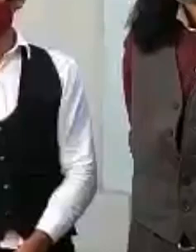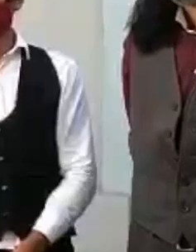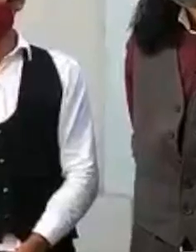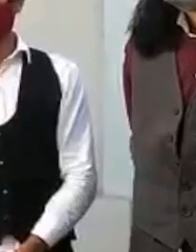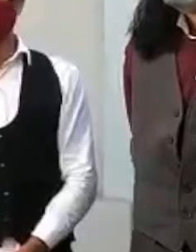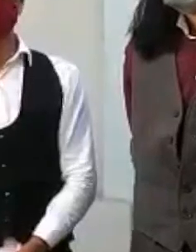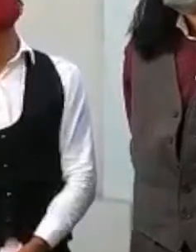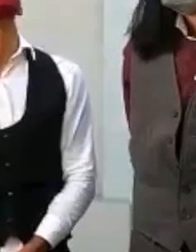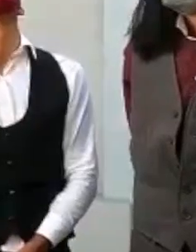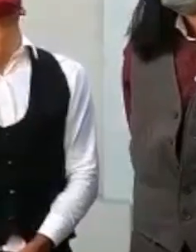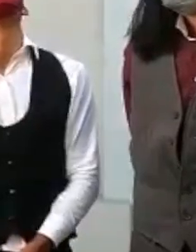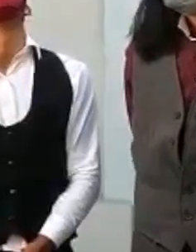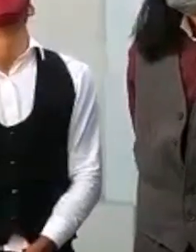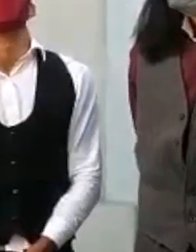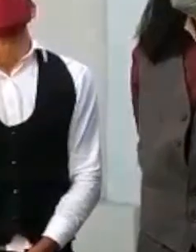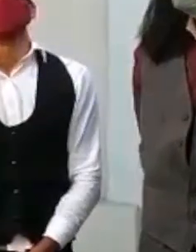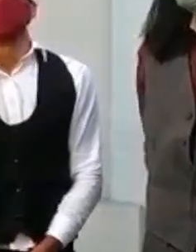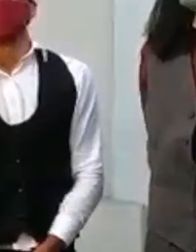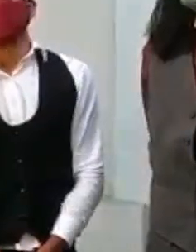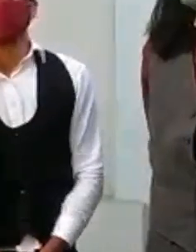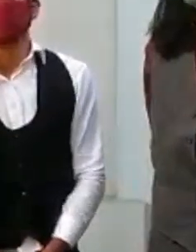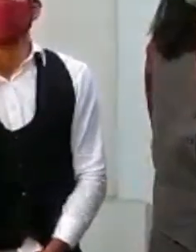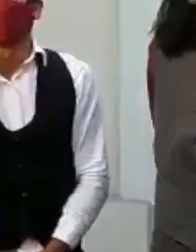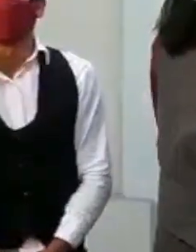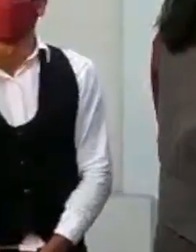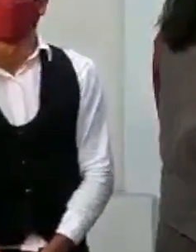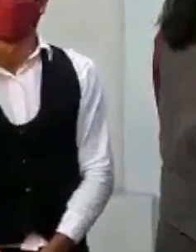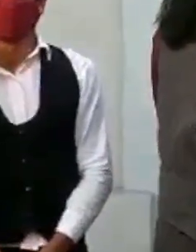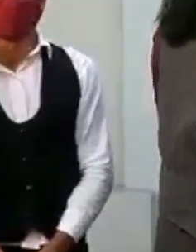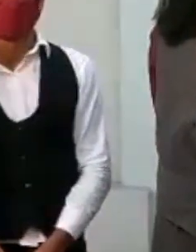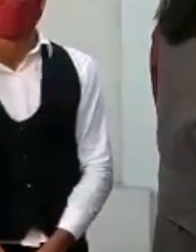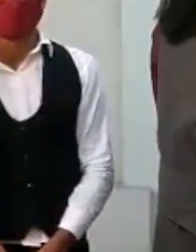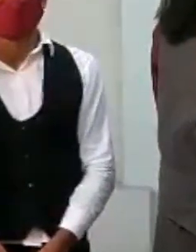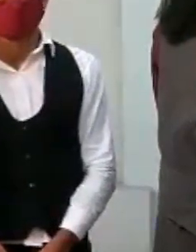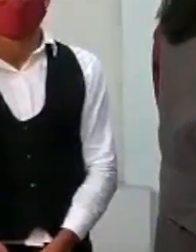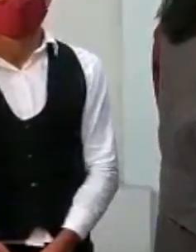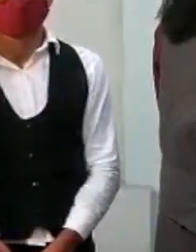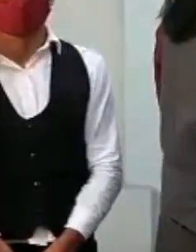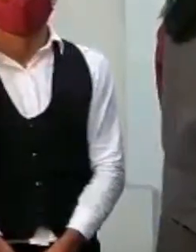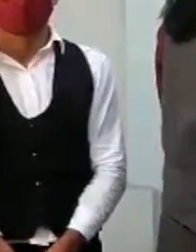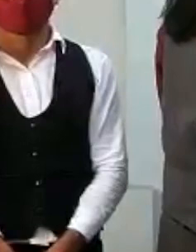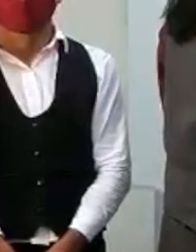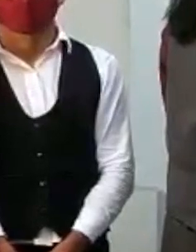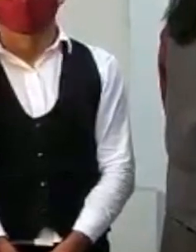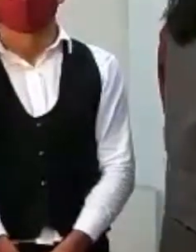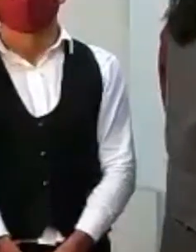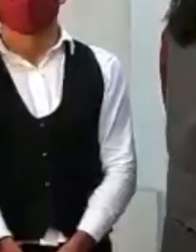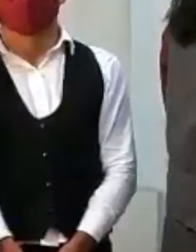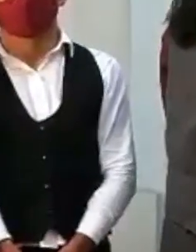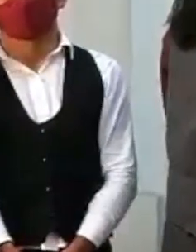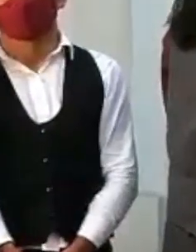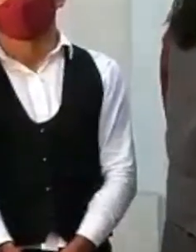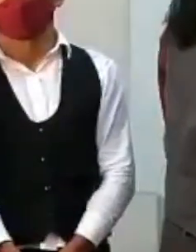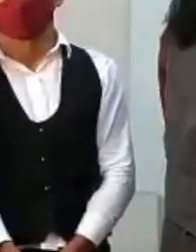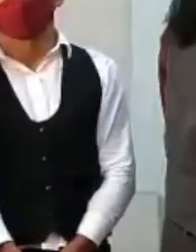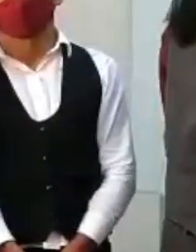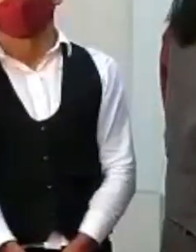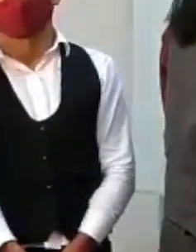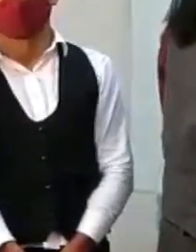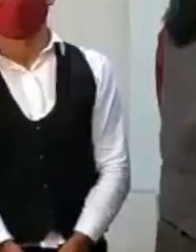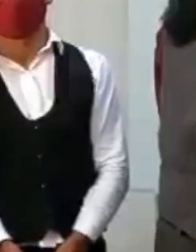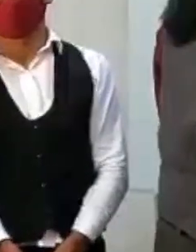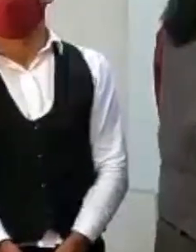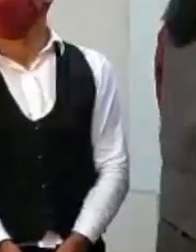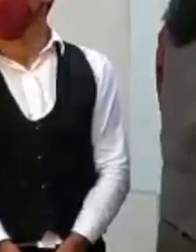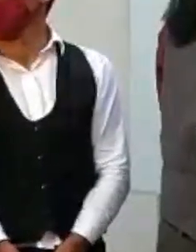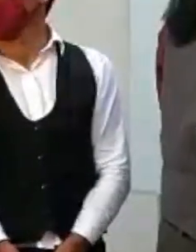junio, y de ahí viene Puebla Capital, después Tehuacán el 26 de junio, que va a